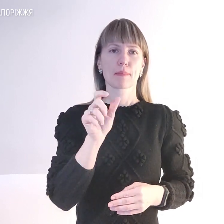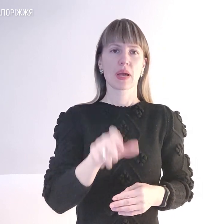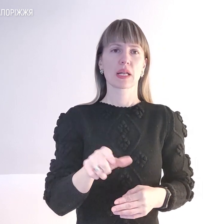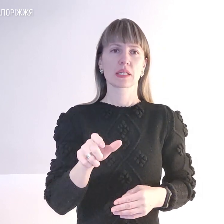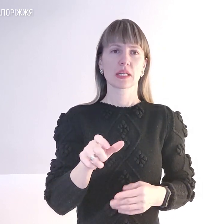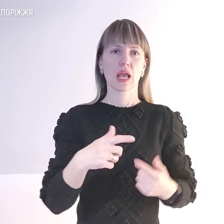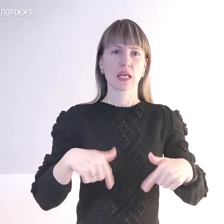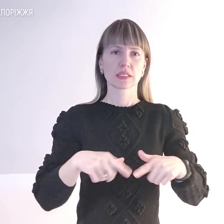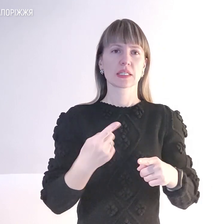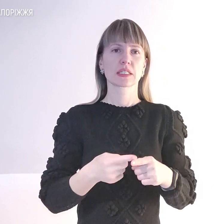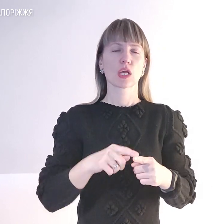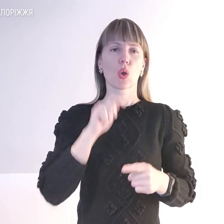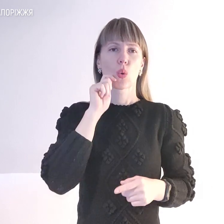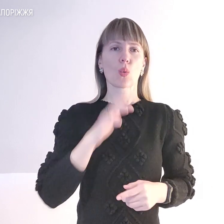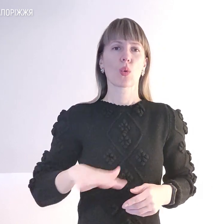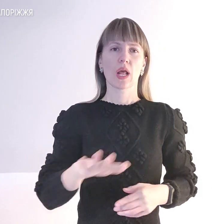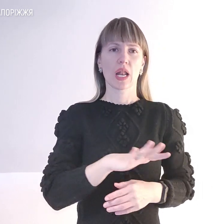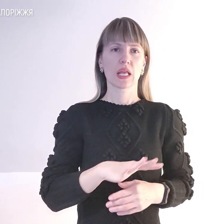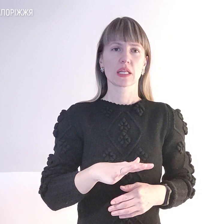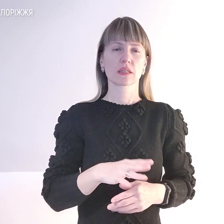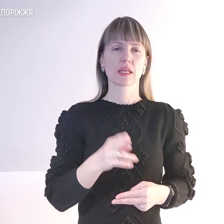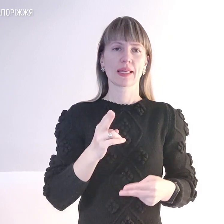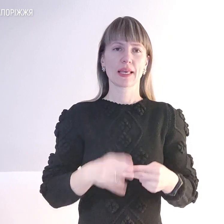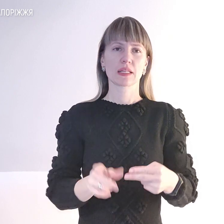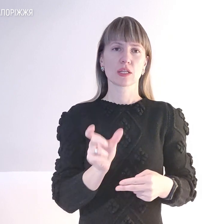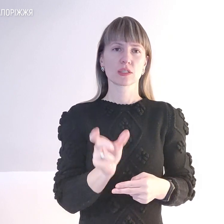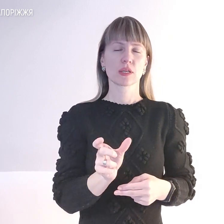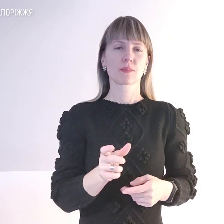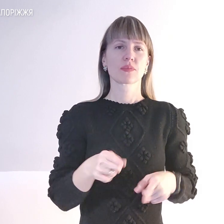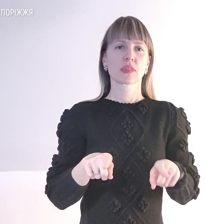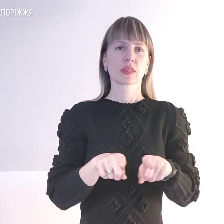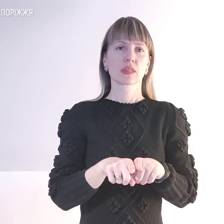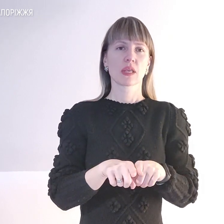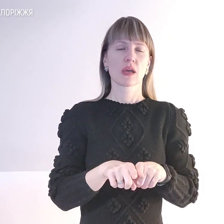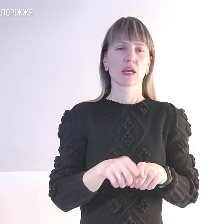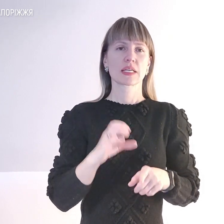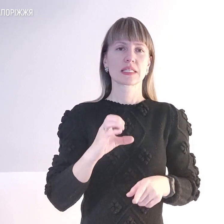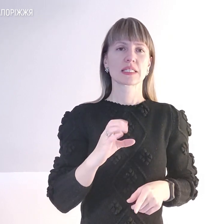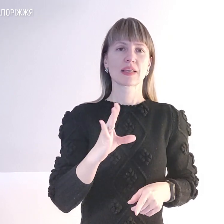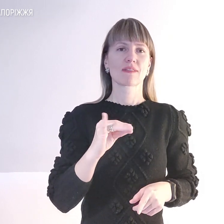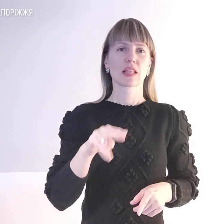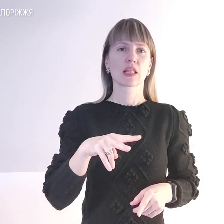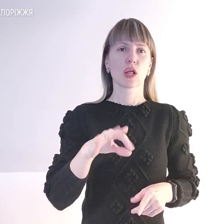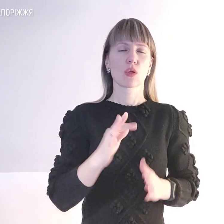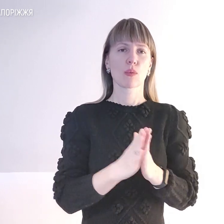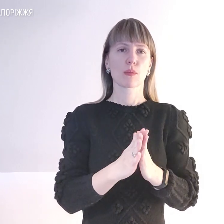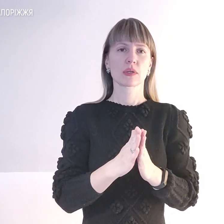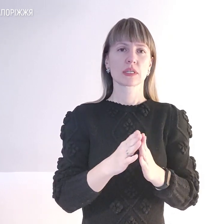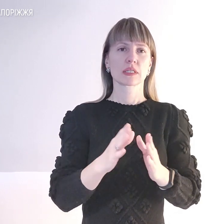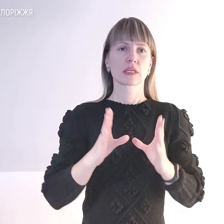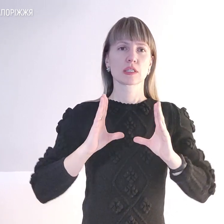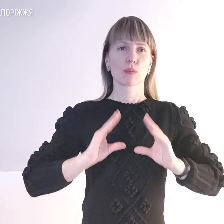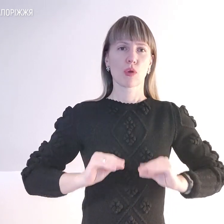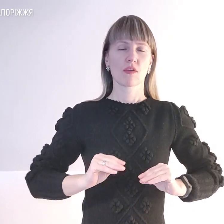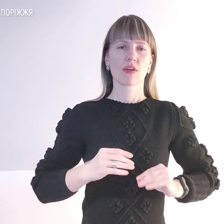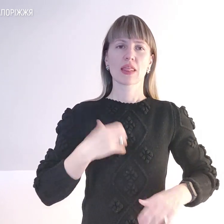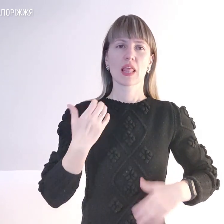Україна. Кінець цитати. Також Олександр Світло попросив зберігати спокій і не панікувати, ще